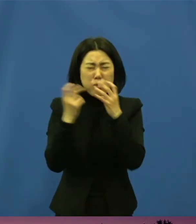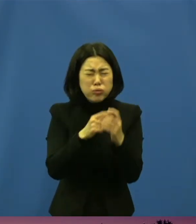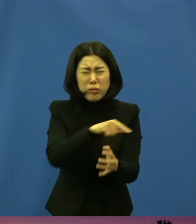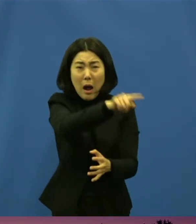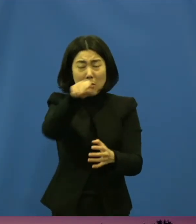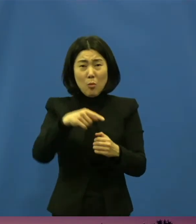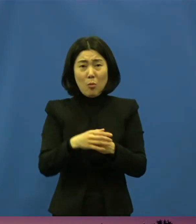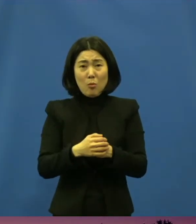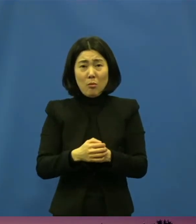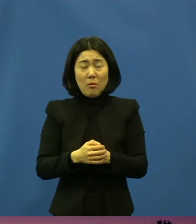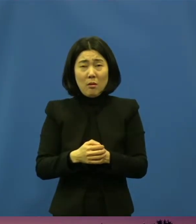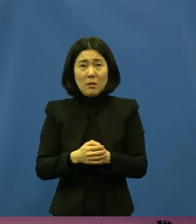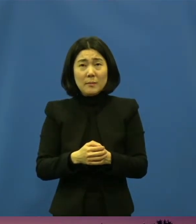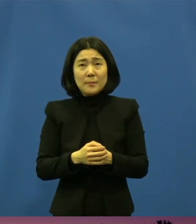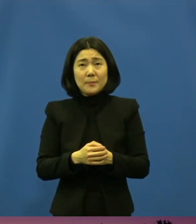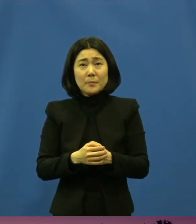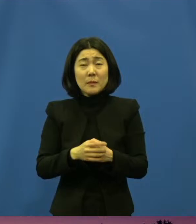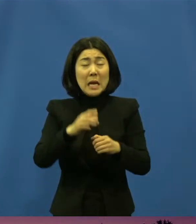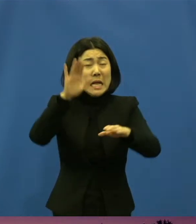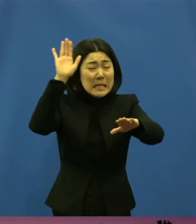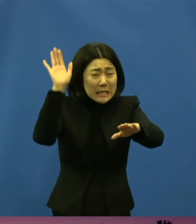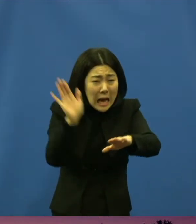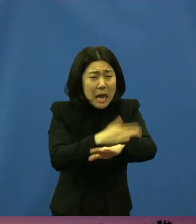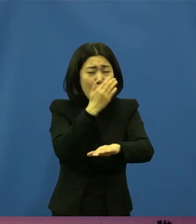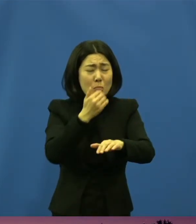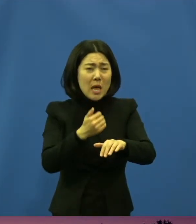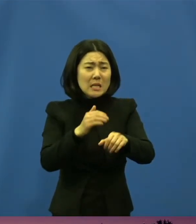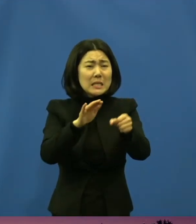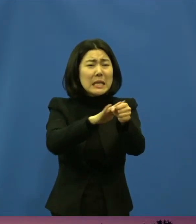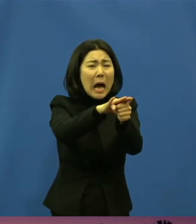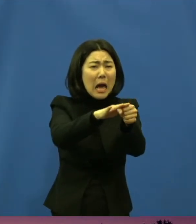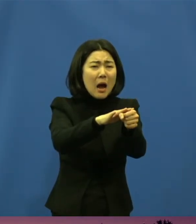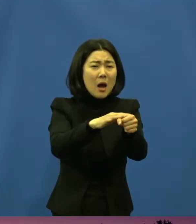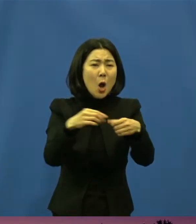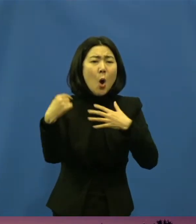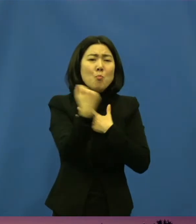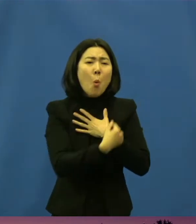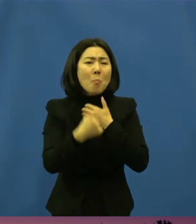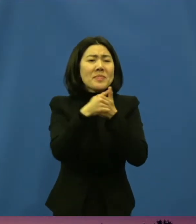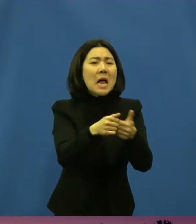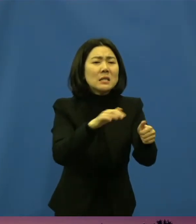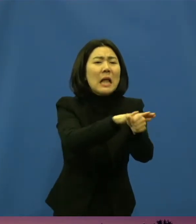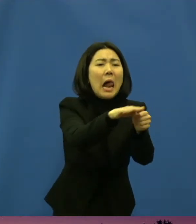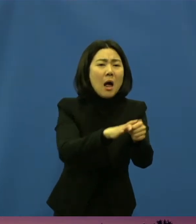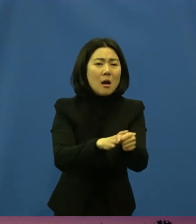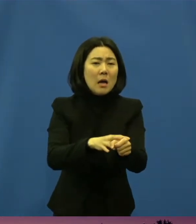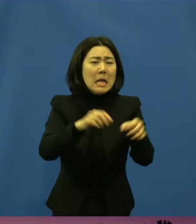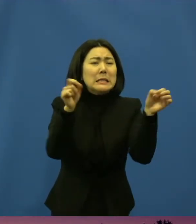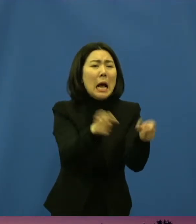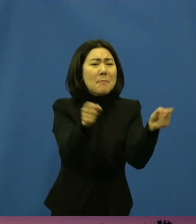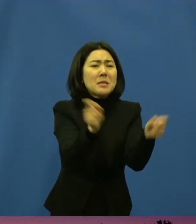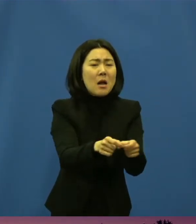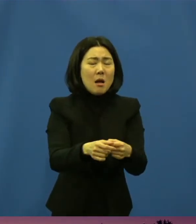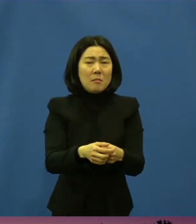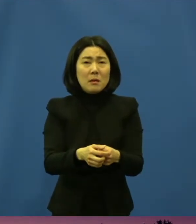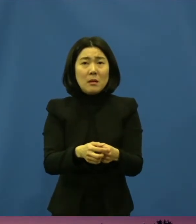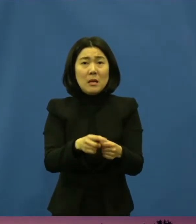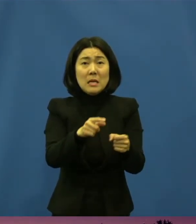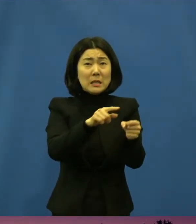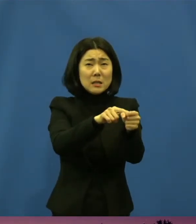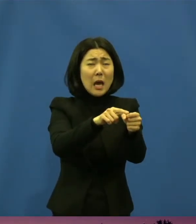왜곡된 것을 따르는 사람들에게 진리를 말해줘야 된다. 오리지널, 결혼의 오리지널이 뭔가를 가르쳐줘야 돼. 그러니까